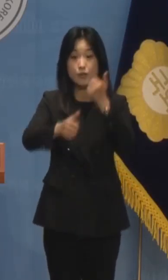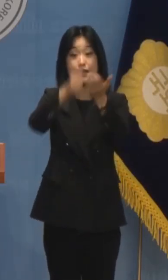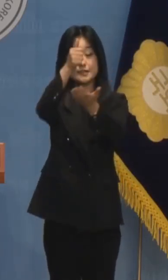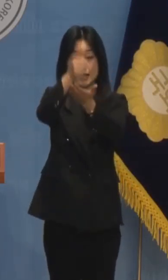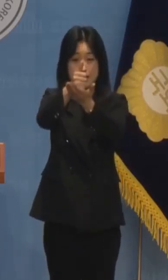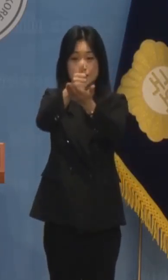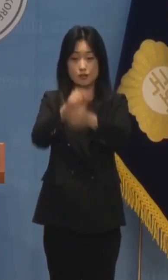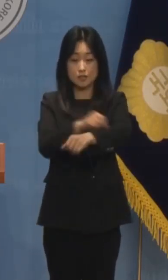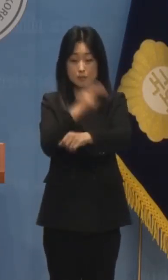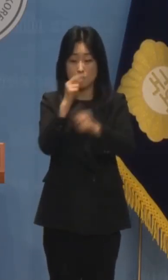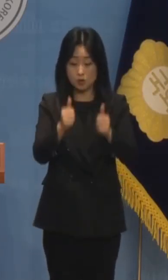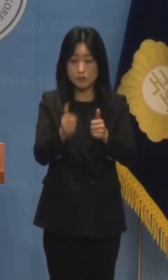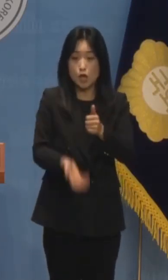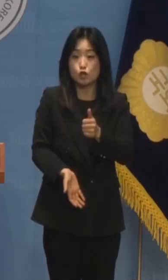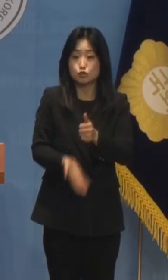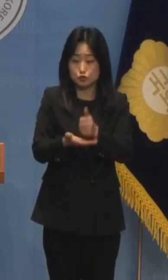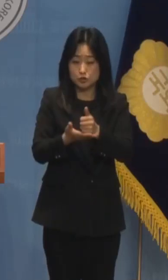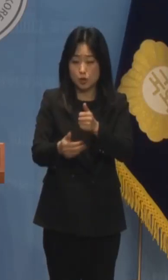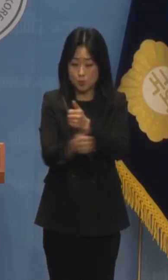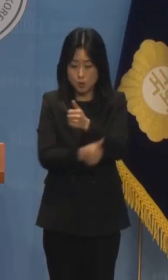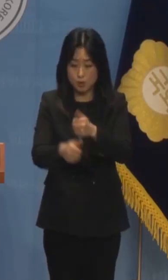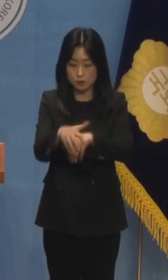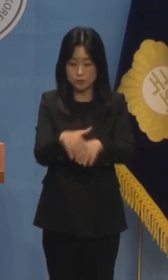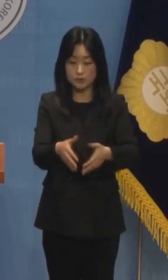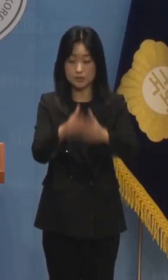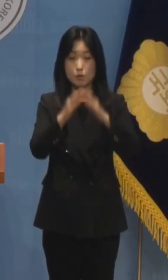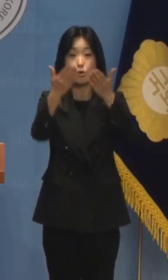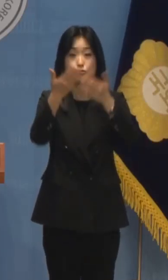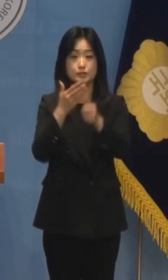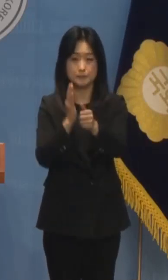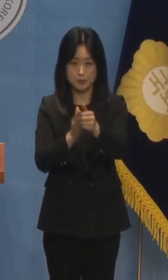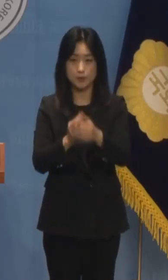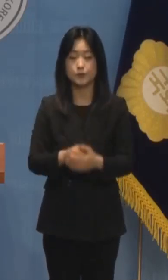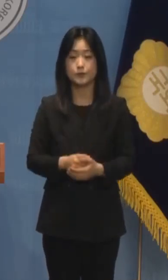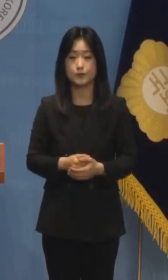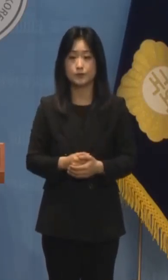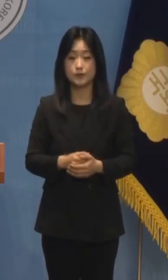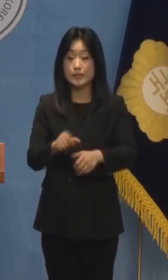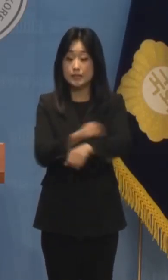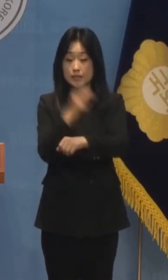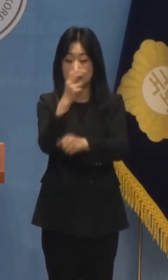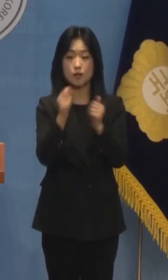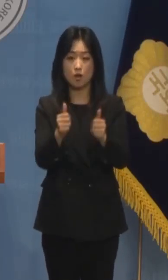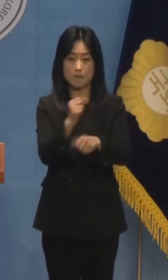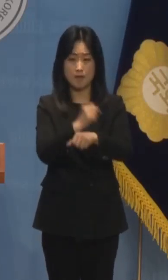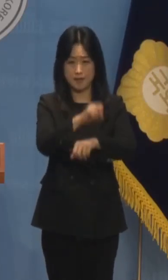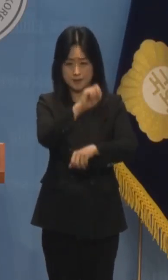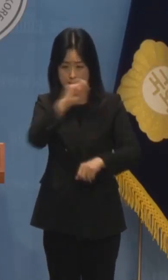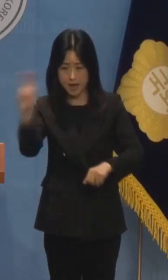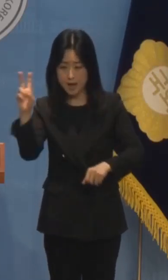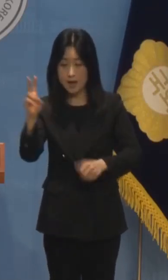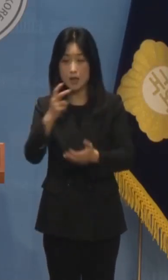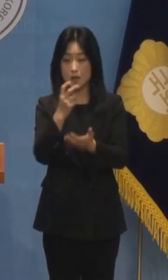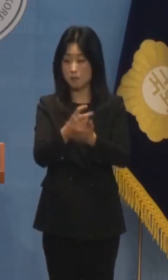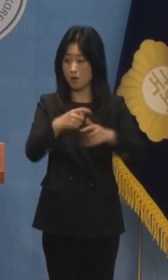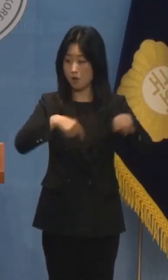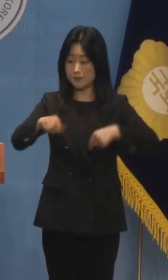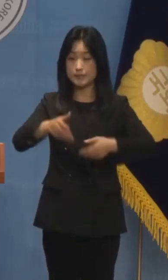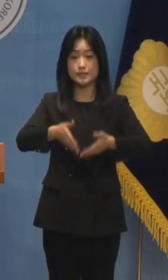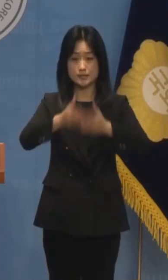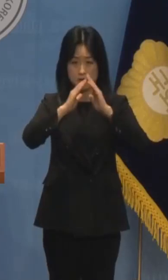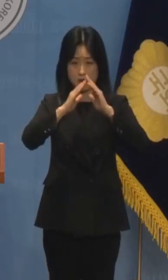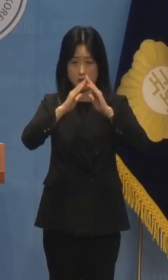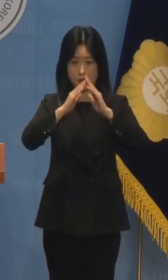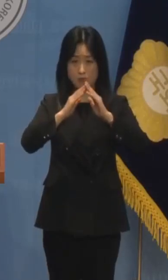국회의장께서 특별검사 후보 추천위원회를 구성할 수 있기를 바랍니다. 이 특검이 법치주의를 살리는 주춧돌이